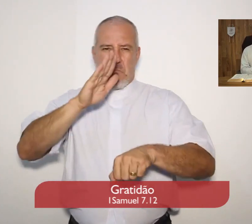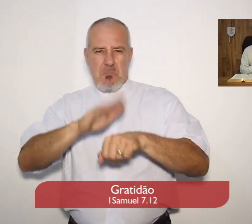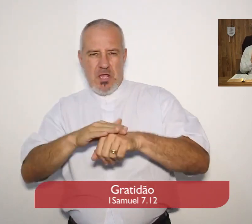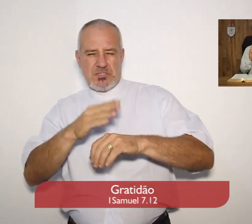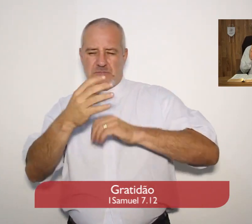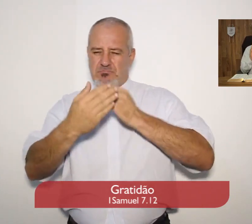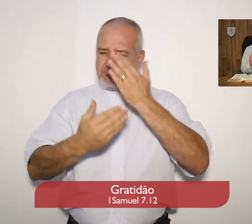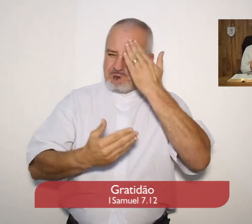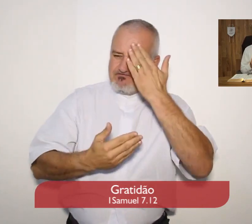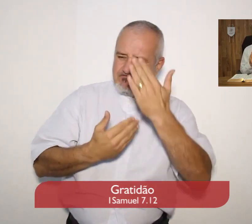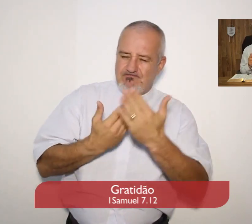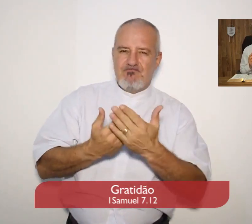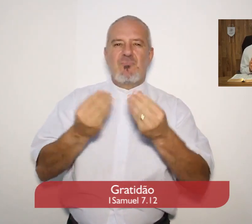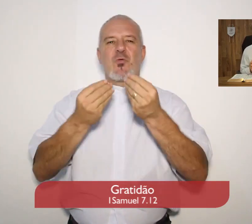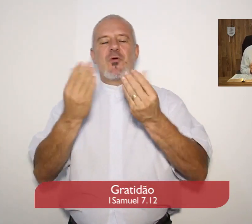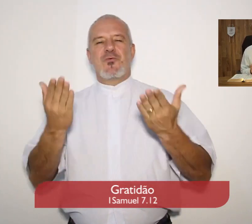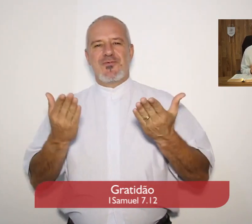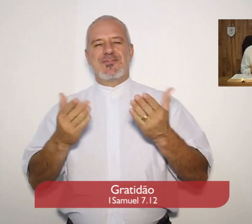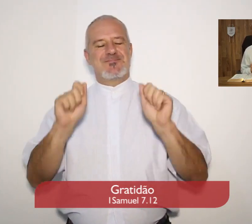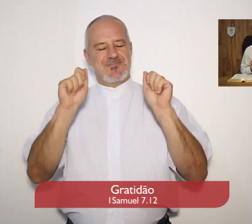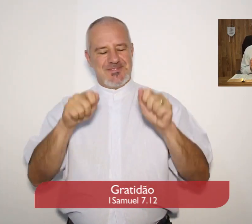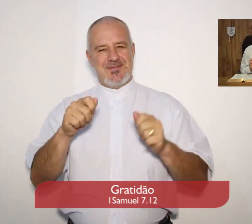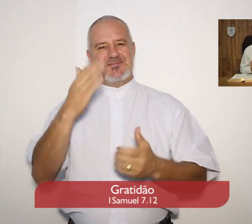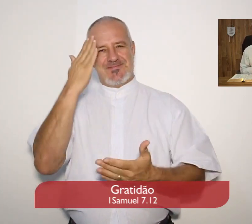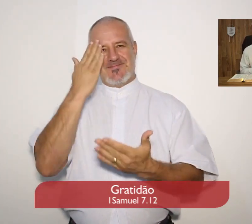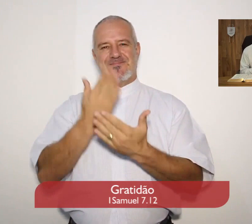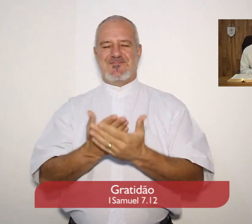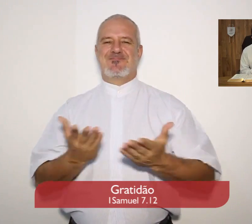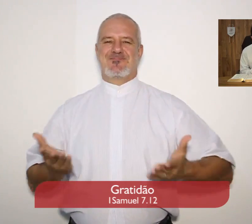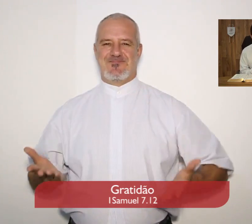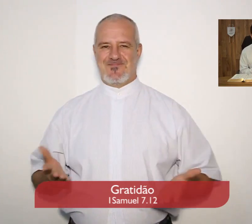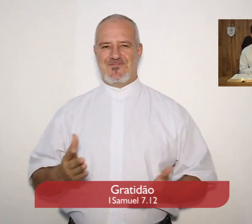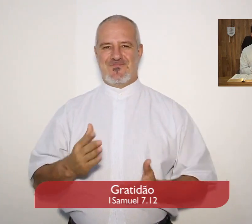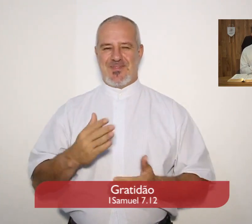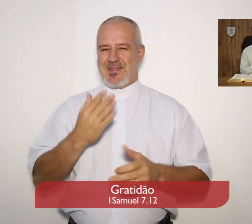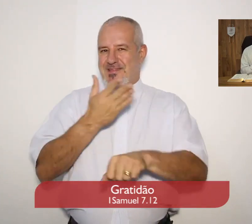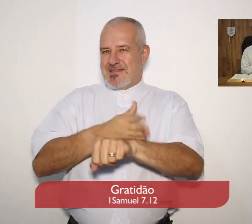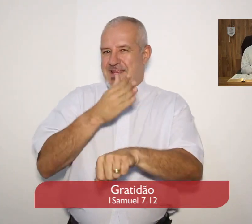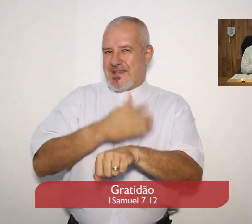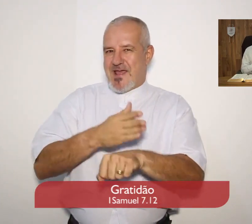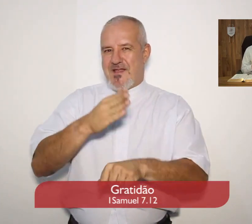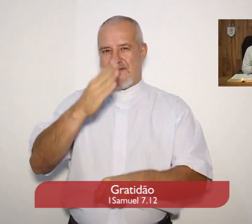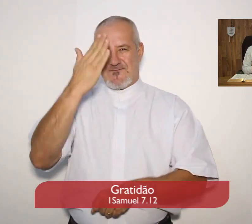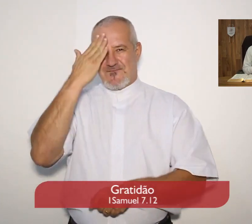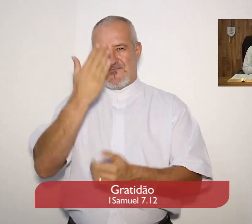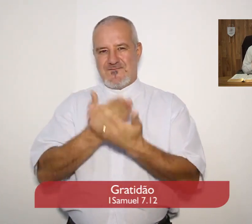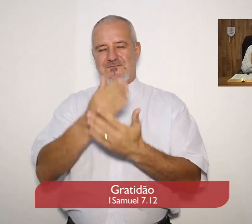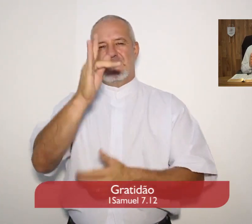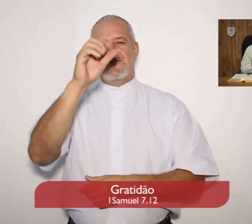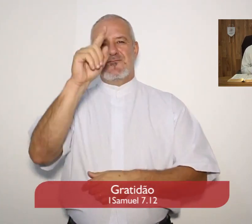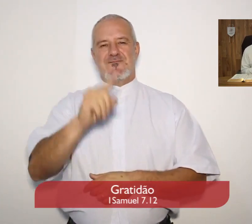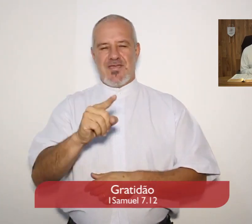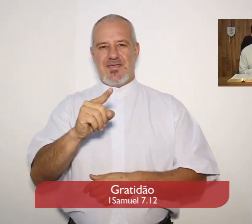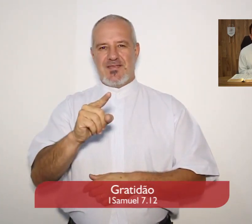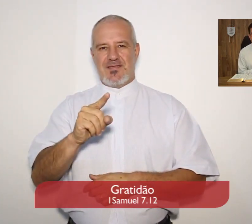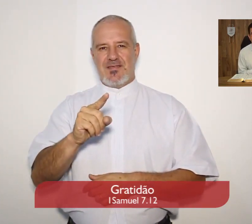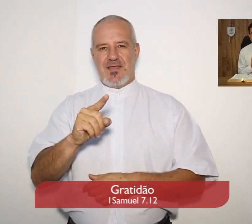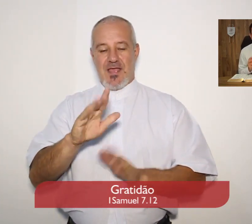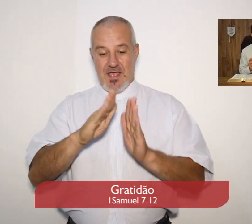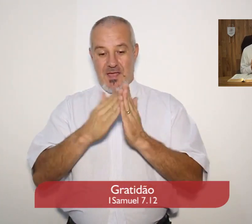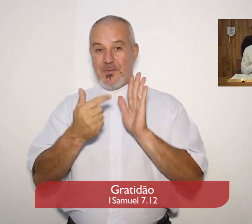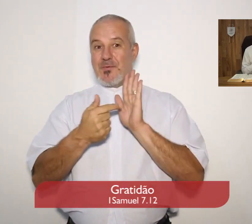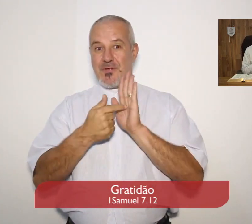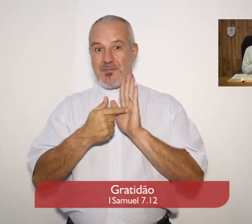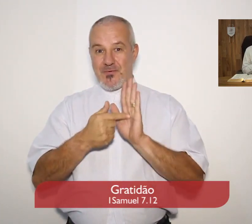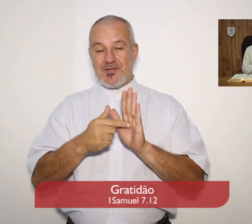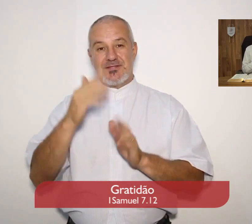como também exercitamos principalmente a nossa fé. Nós entendemos que este texto é